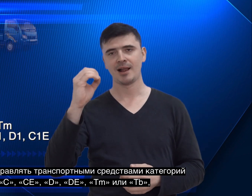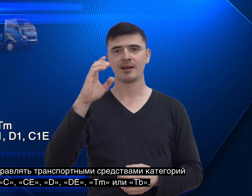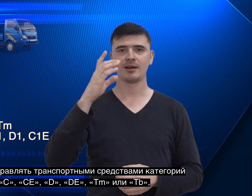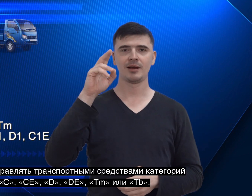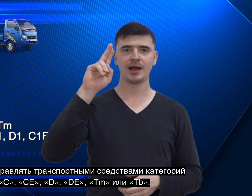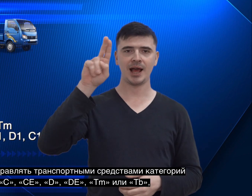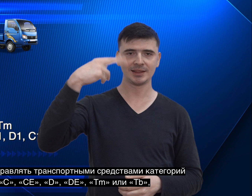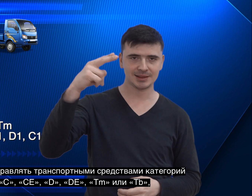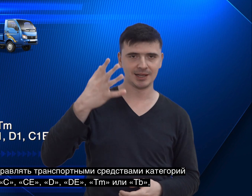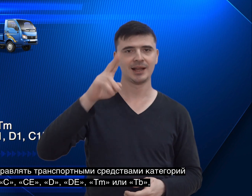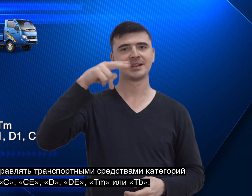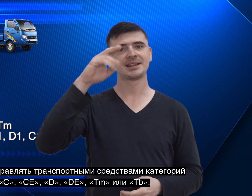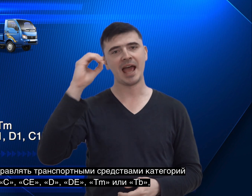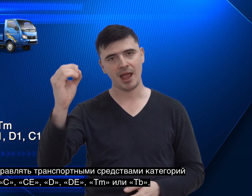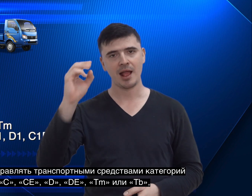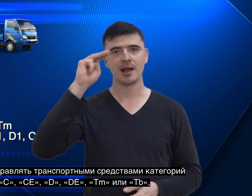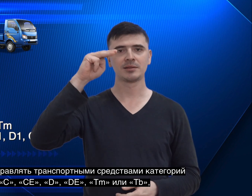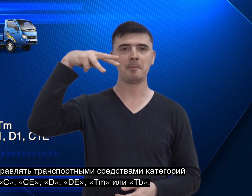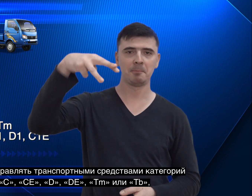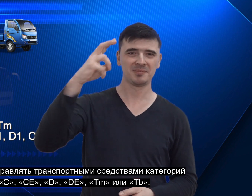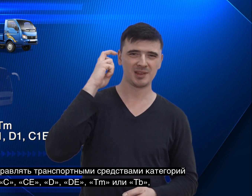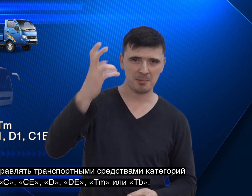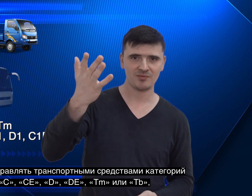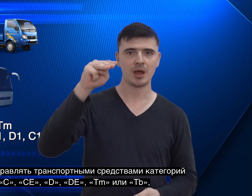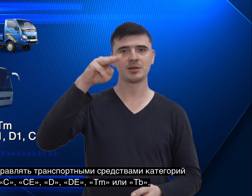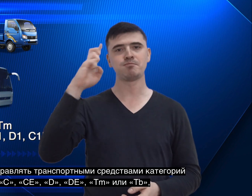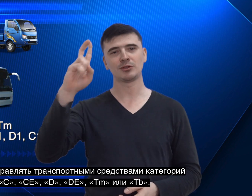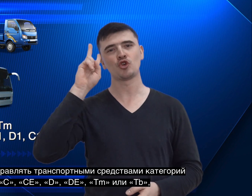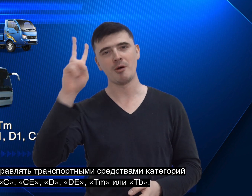это, это будет, это будет, да.